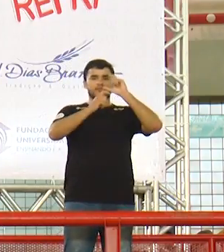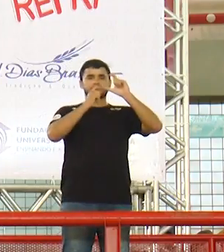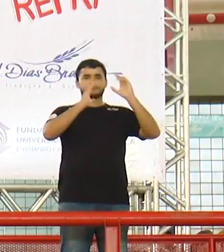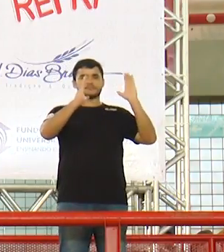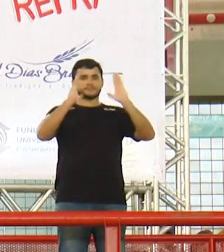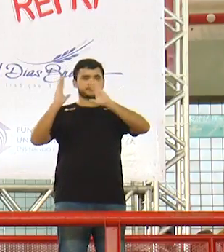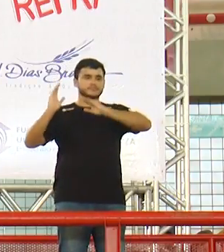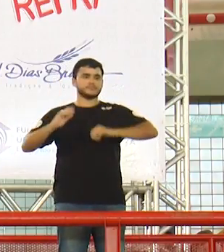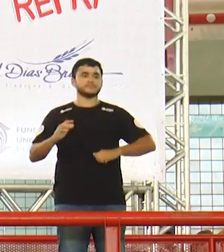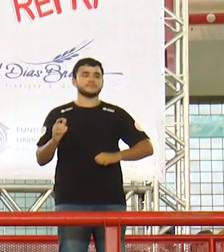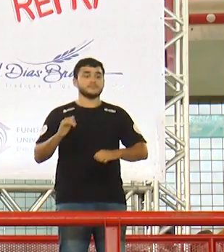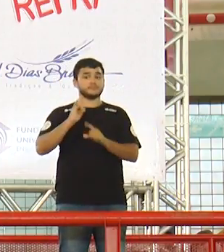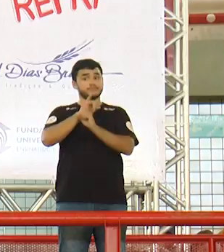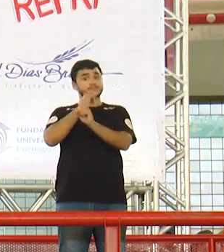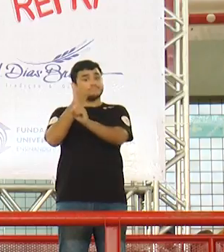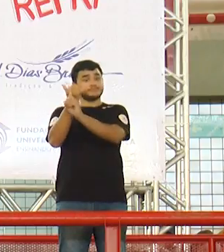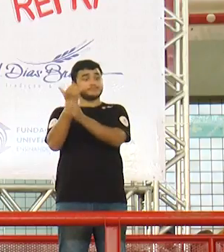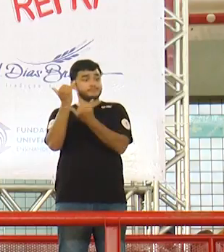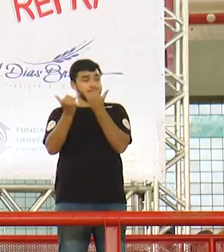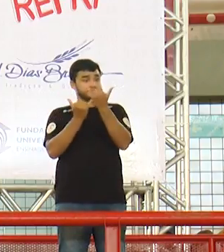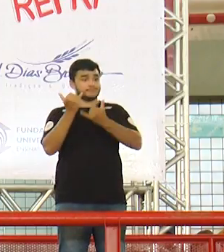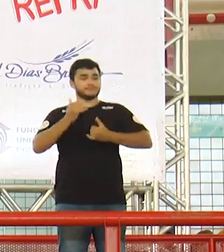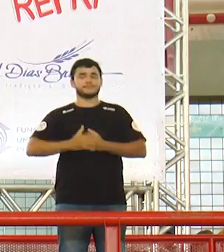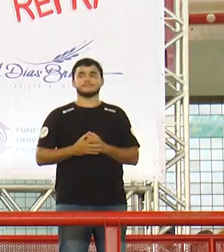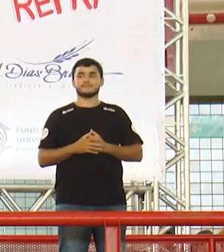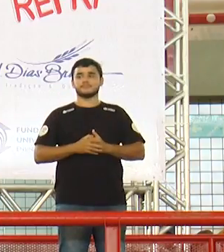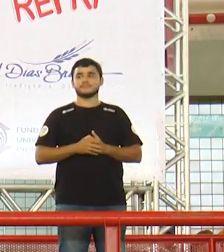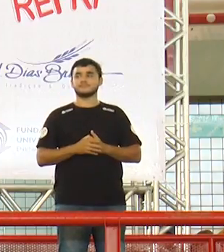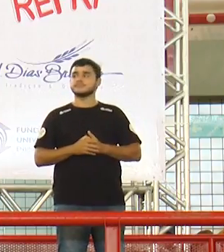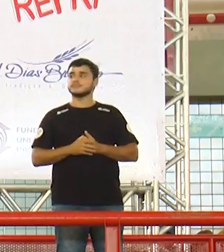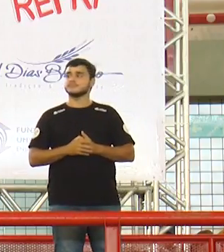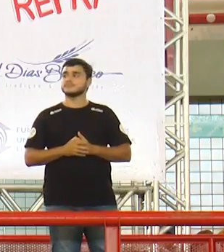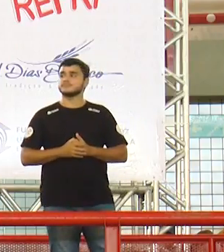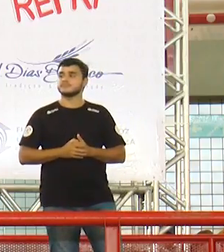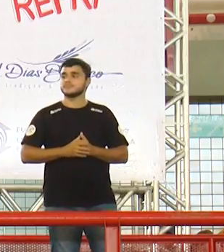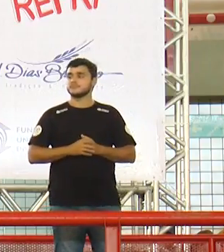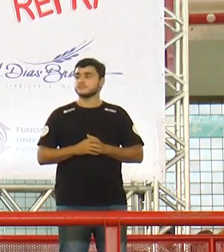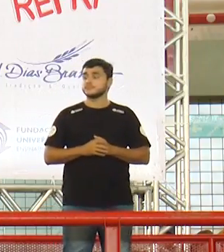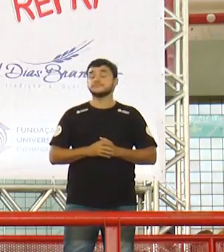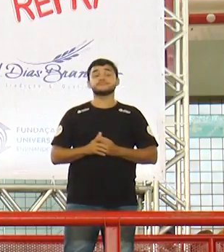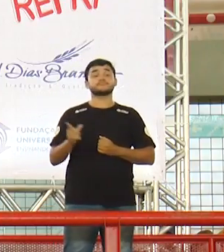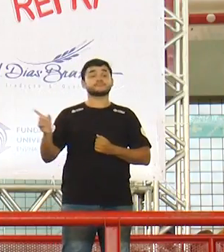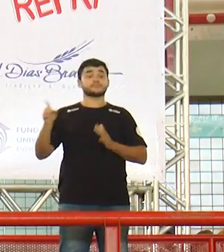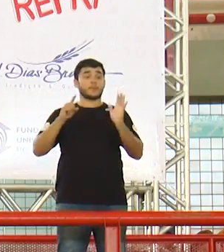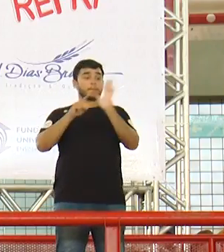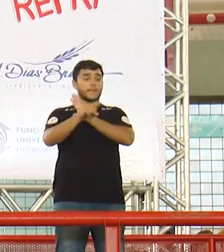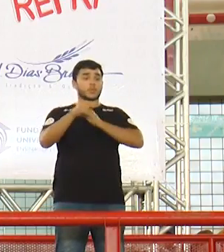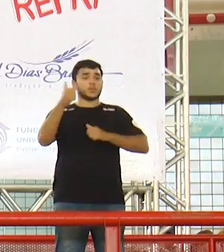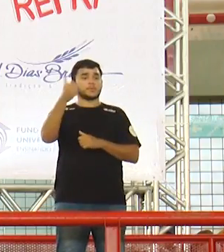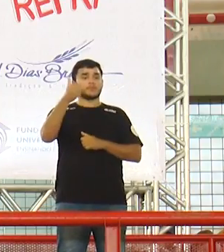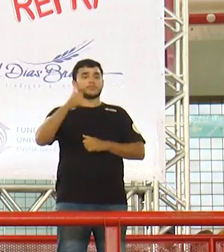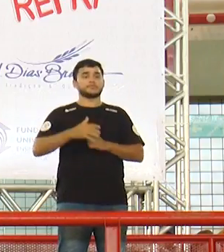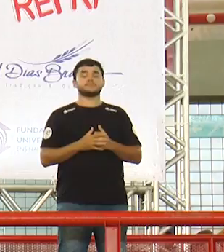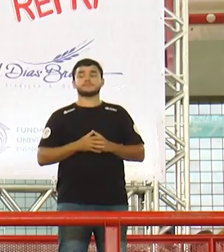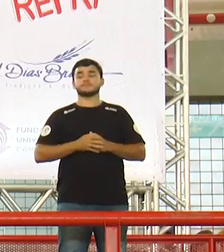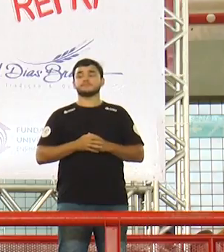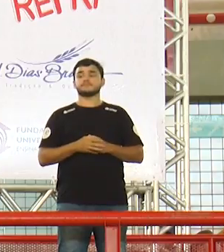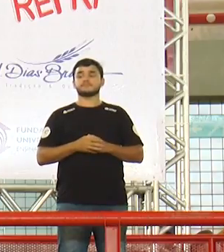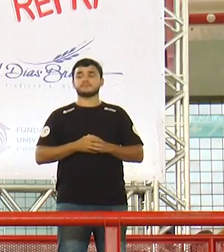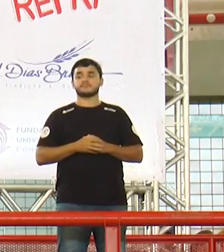Chico Bento fazendo bullying com a professora, né? Descalço que só ele. Na questão 1, responde para mim